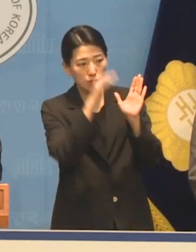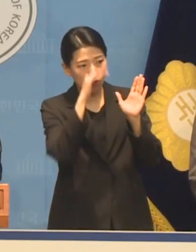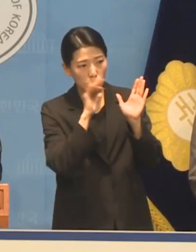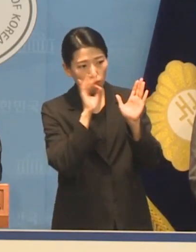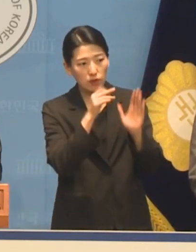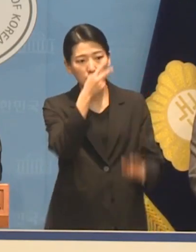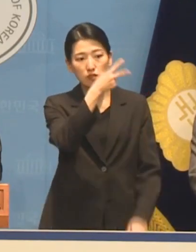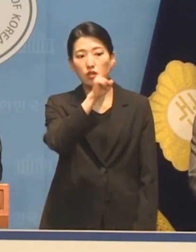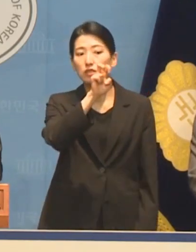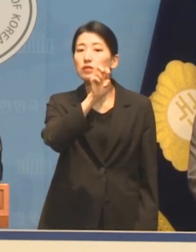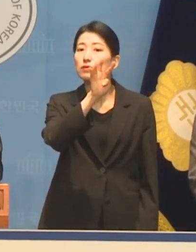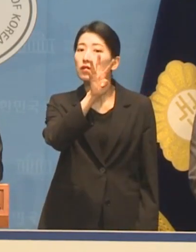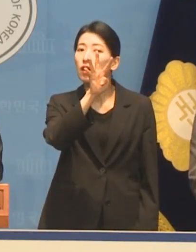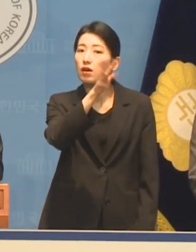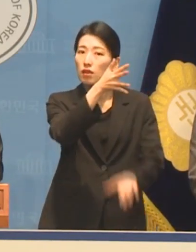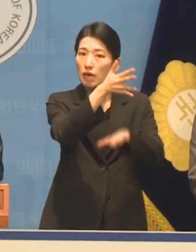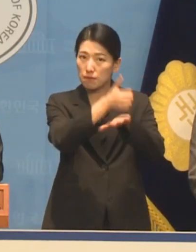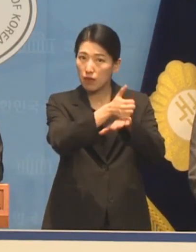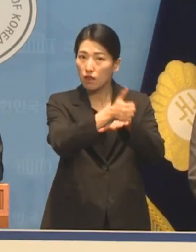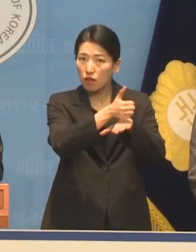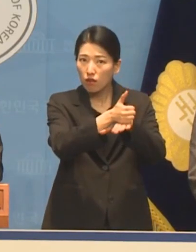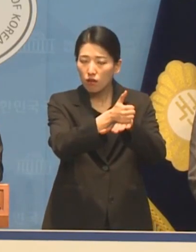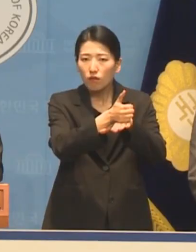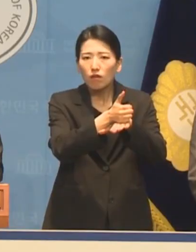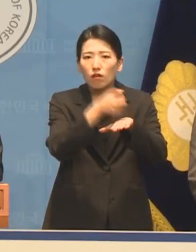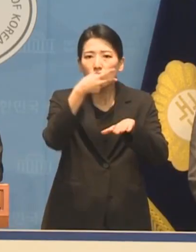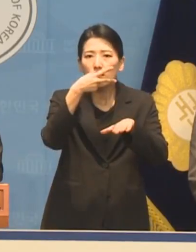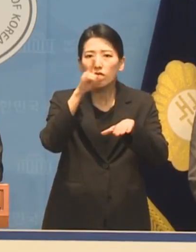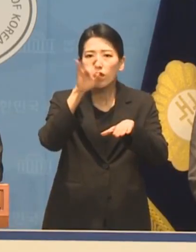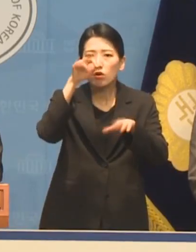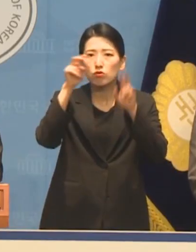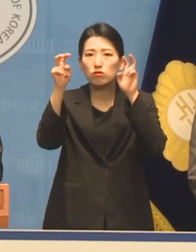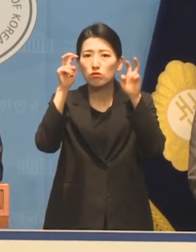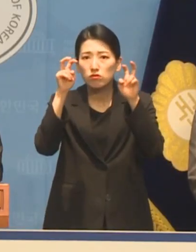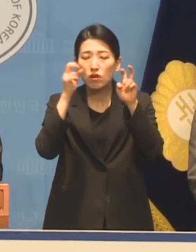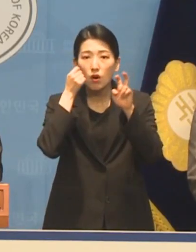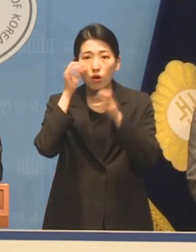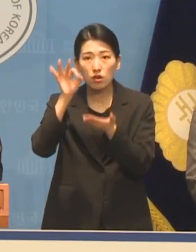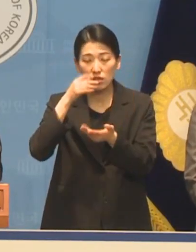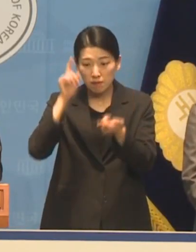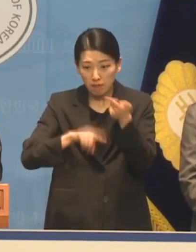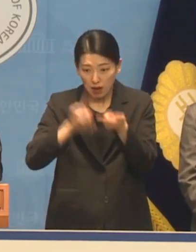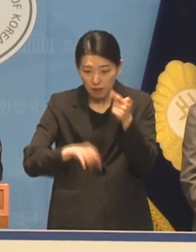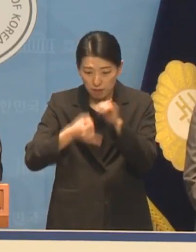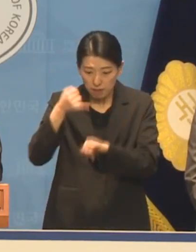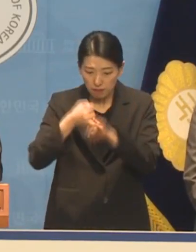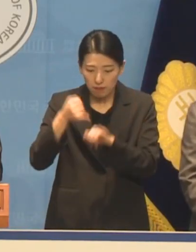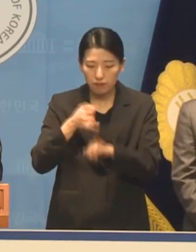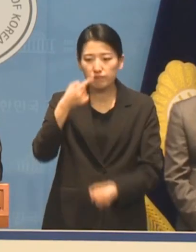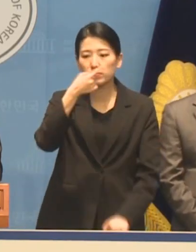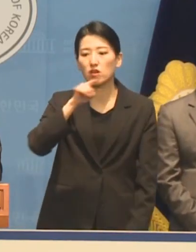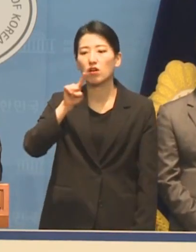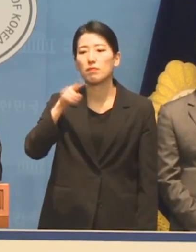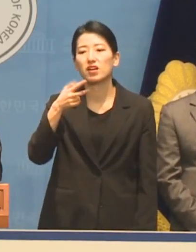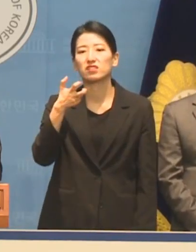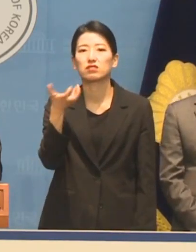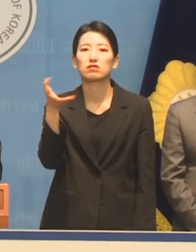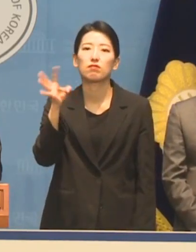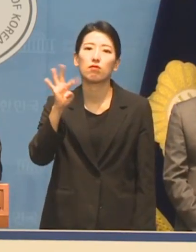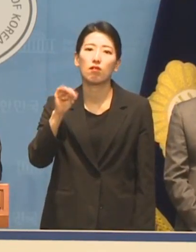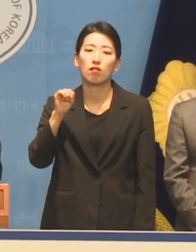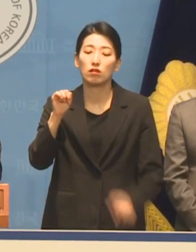대유 위니아 그룹의 임금 체불액은 1,197억 원이었고 그중에 876억